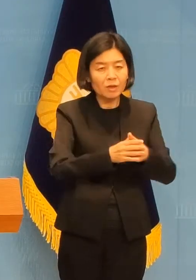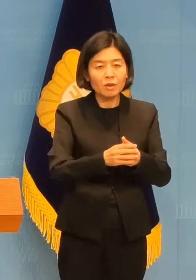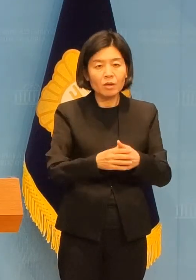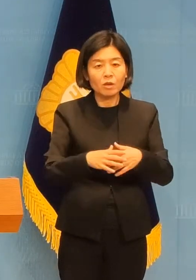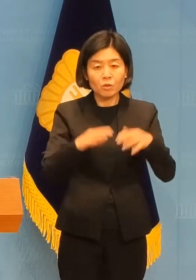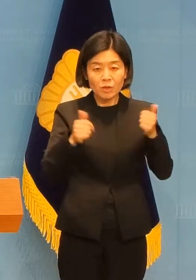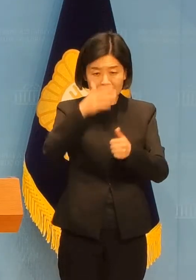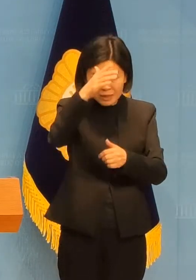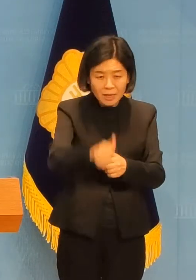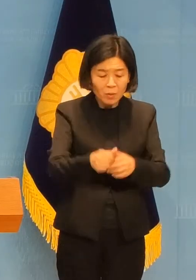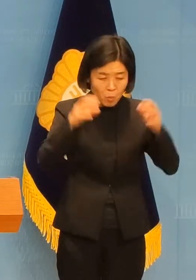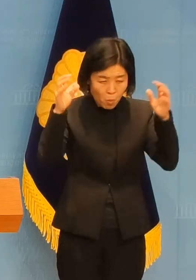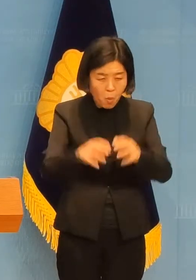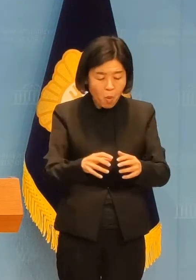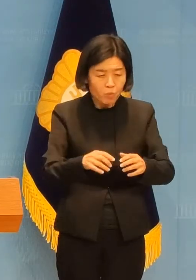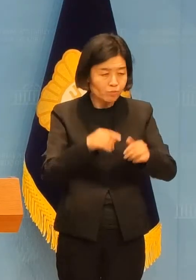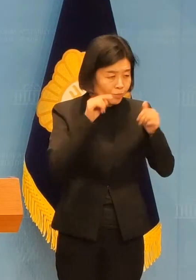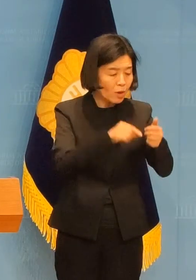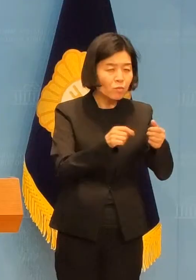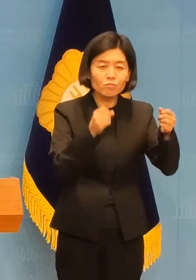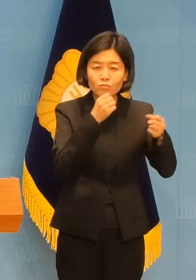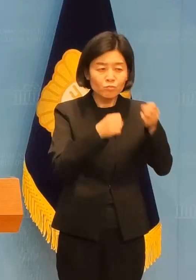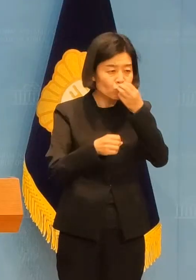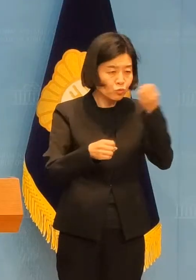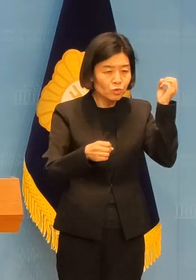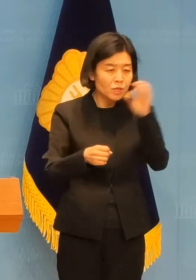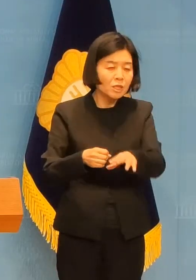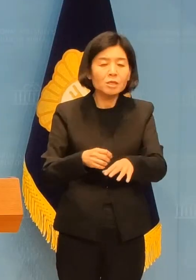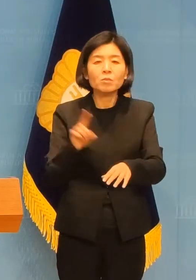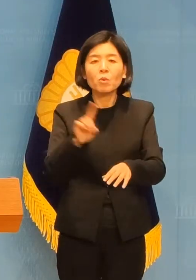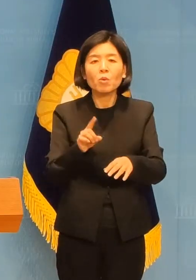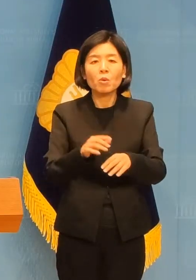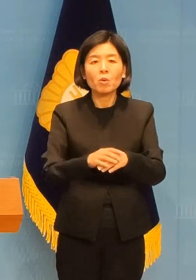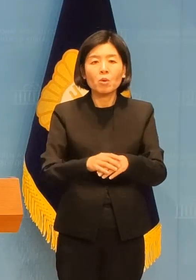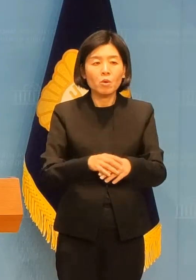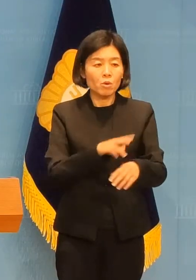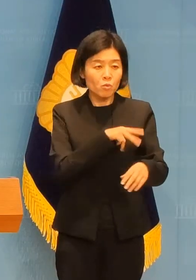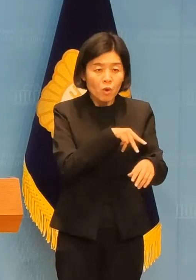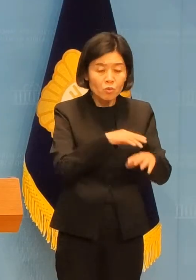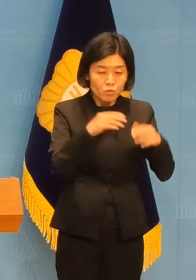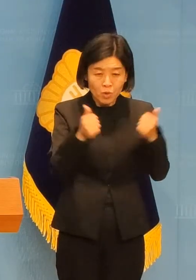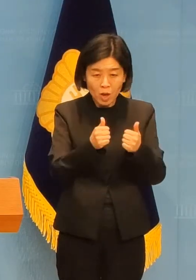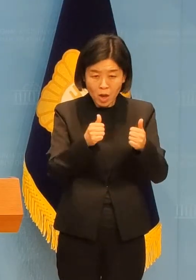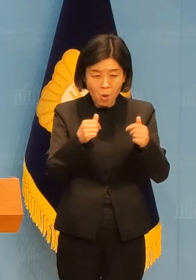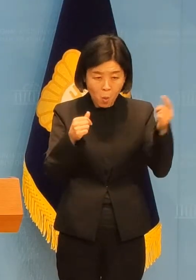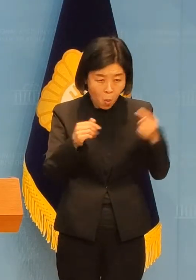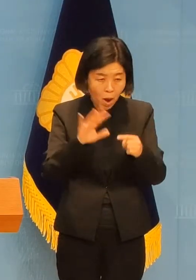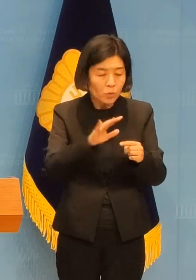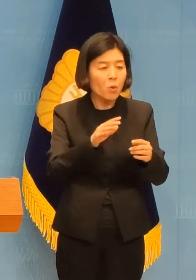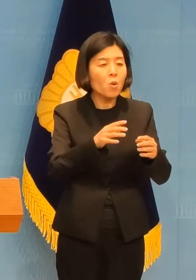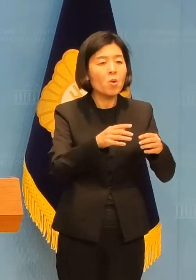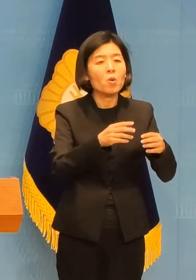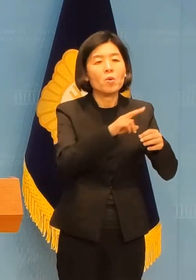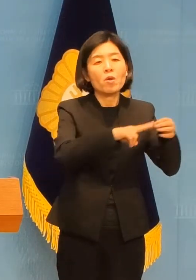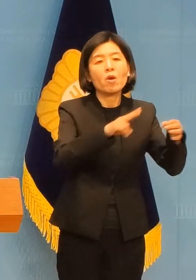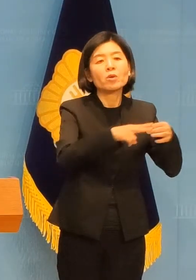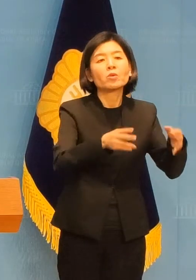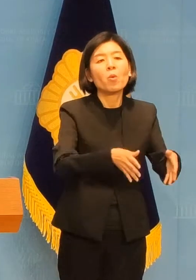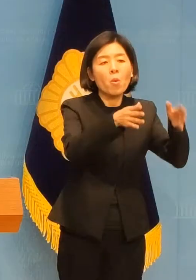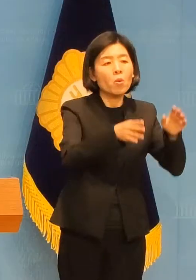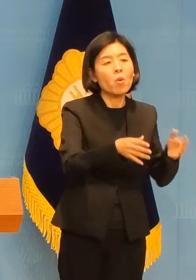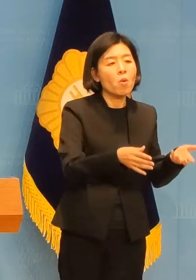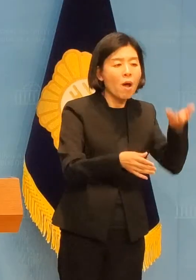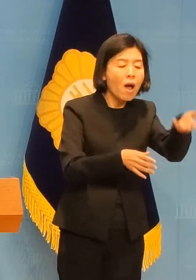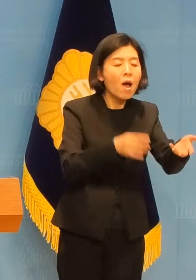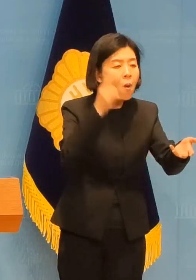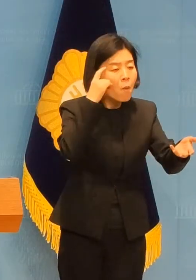명령을 무시했는지, 왜 의원들을 국회가 아닌 당사로 이동시켰는지, 왜 헌법보다